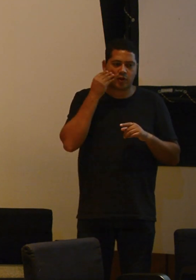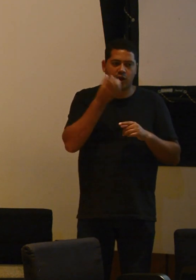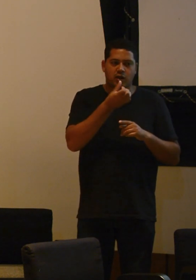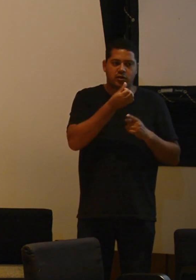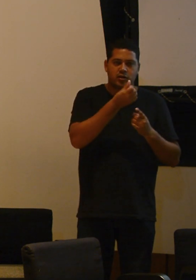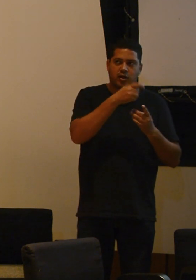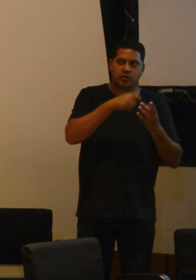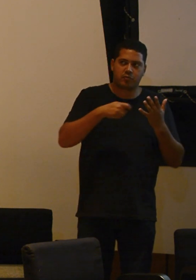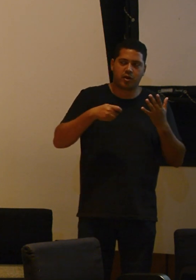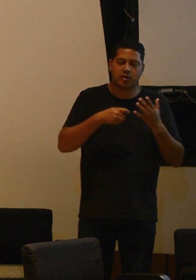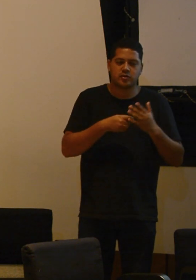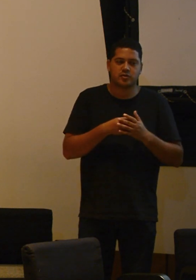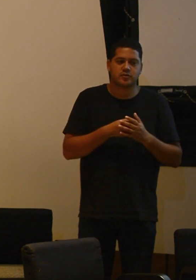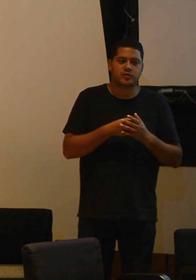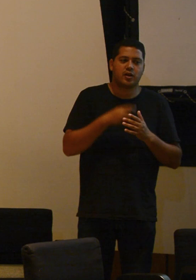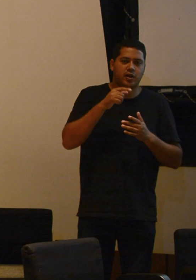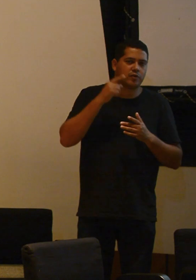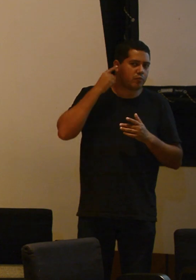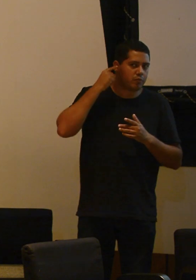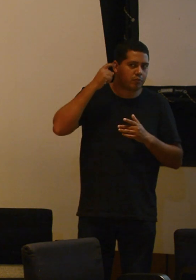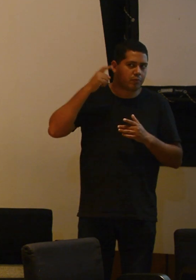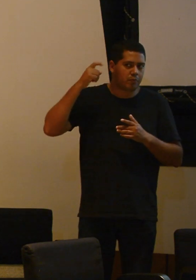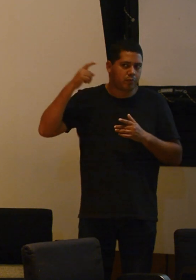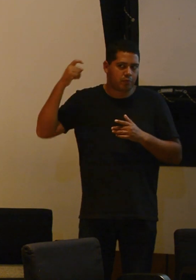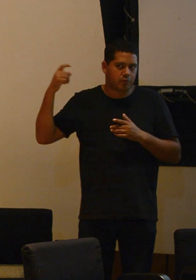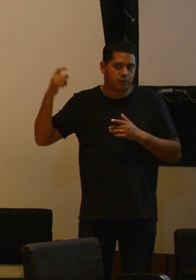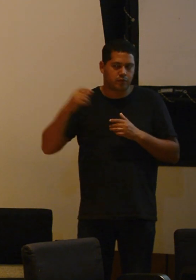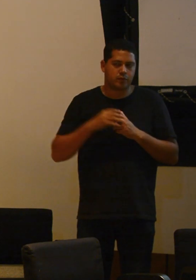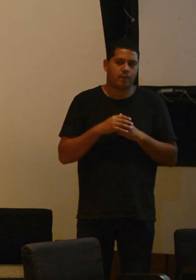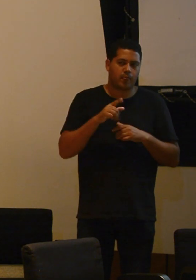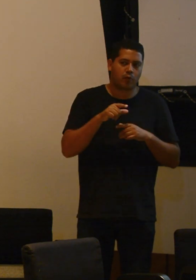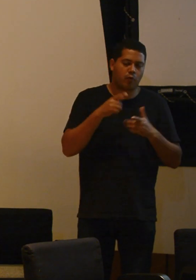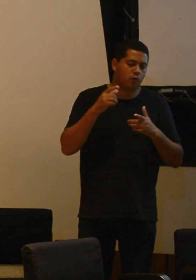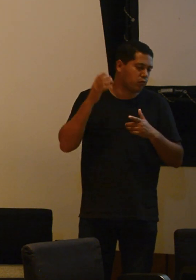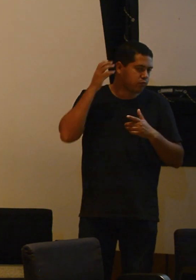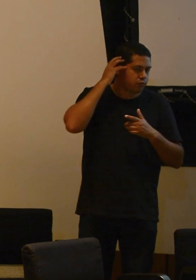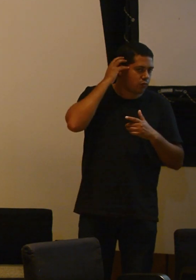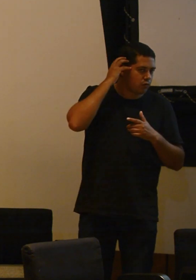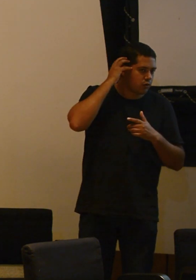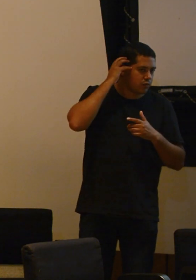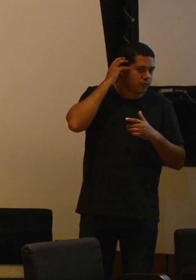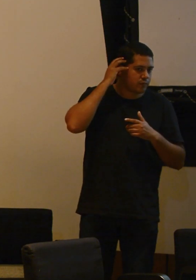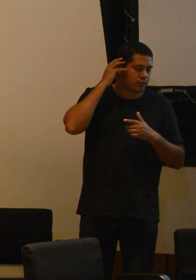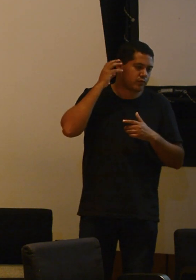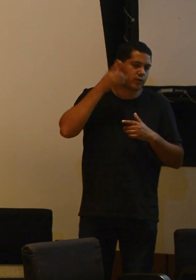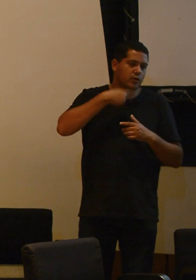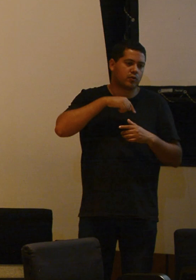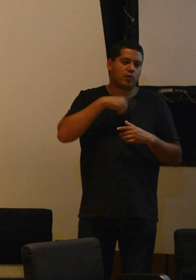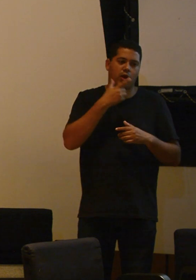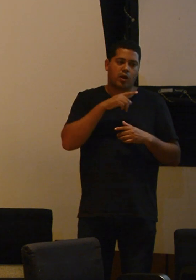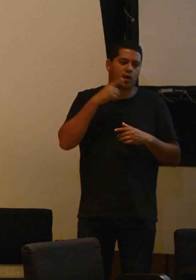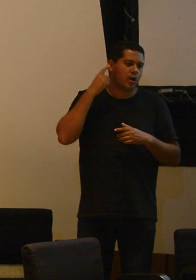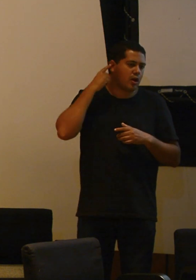meses, obter esses limiares auditivos com fone. Então, só com fone a gente consegue realmente mensurar a audição